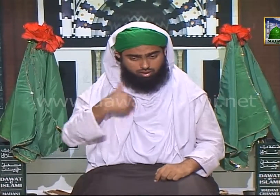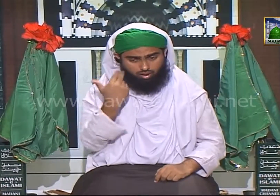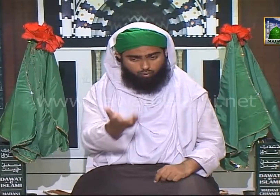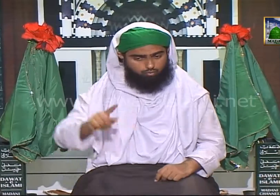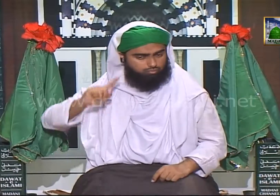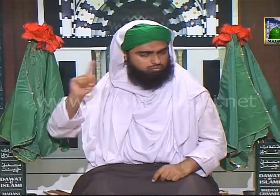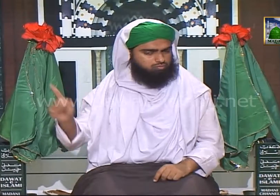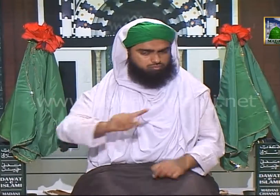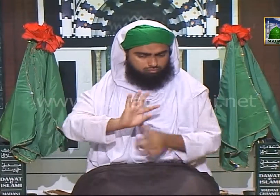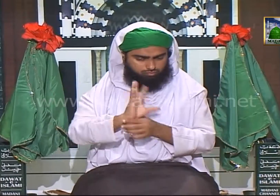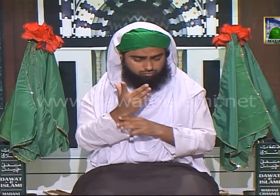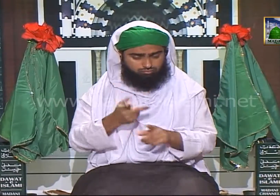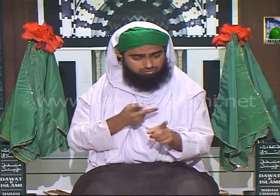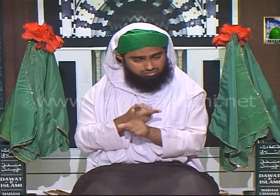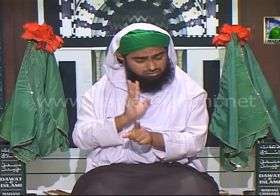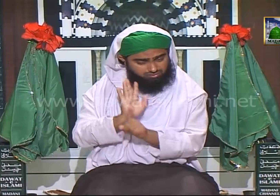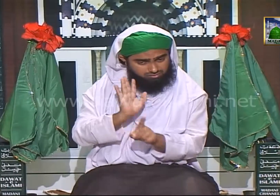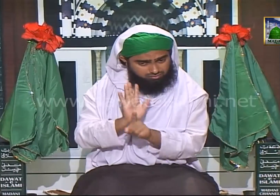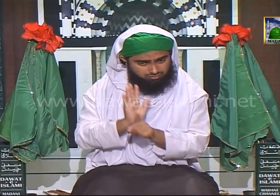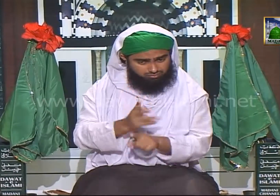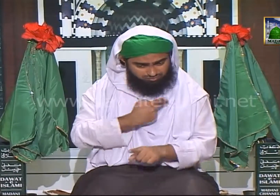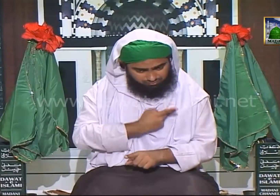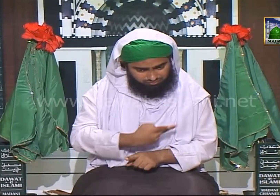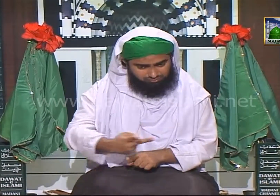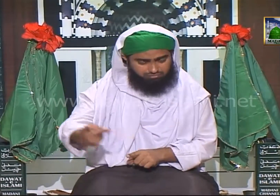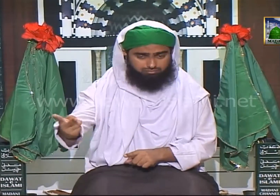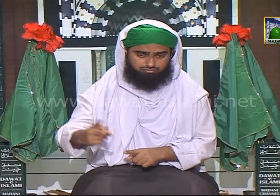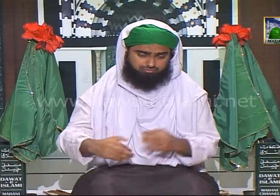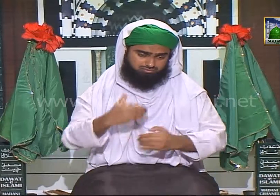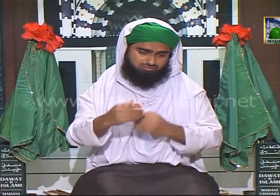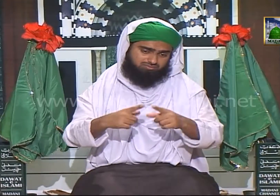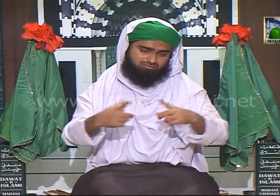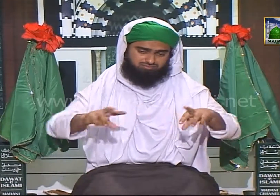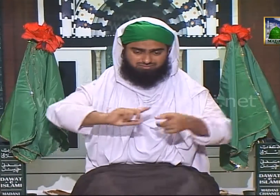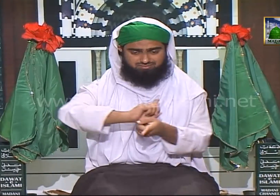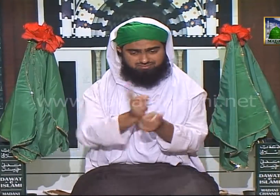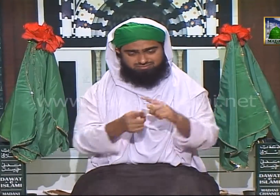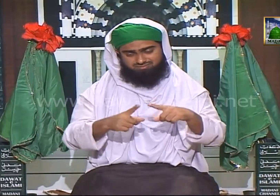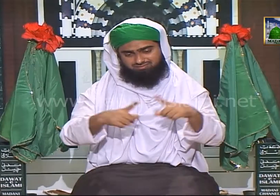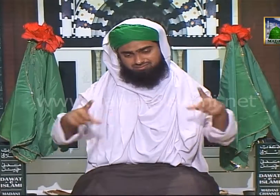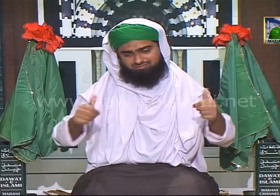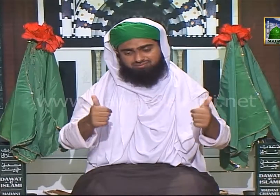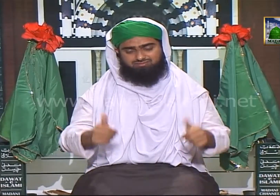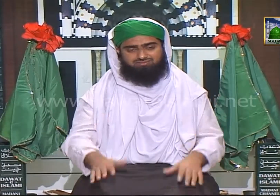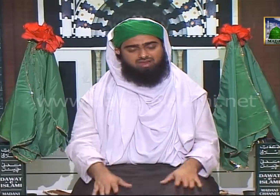نافذ کروں گا اور دوسروں کو بھی اس کی تلقین کرتا ہی رہوں گا، پھر یہ معاشرہ صحیح ہوگا۔ خالی کہہ لینے